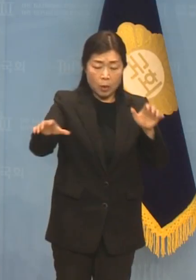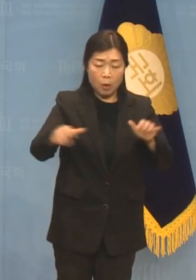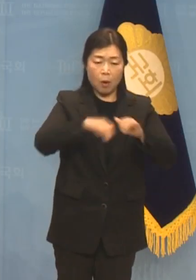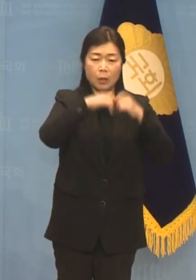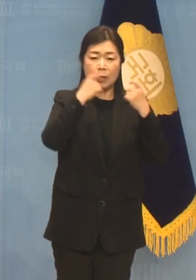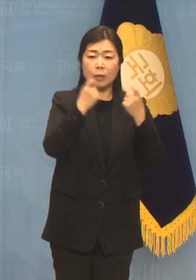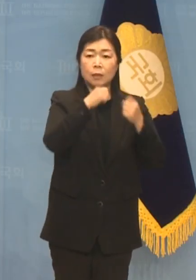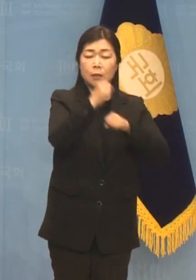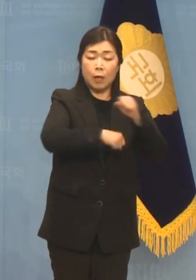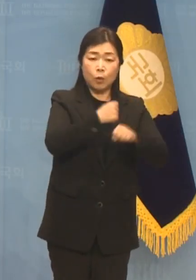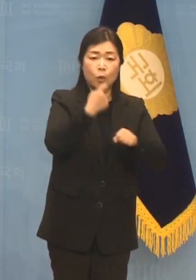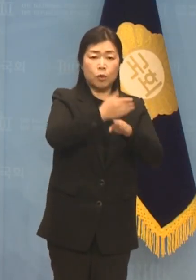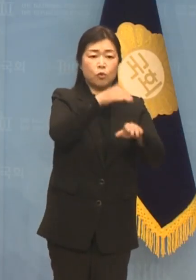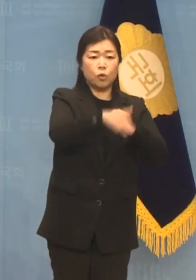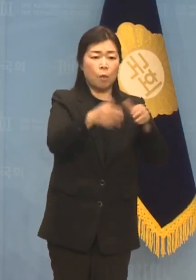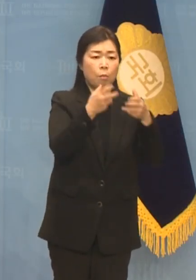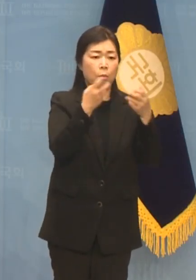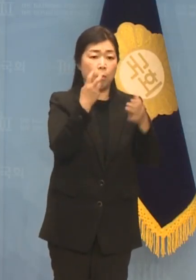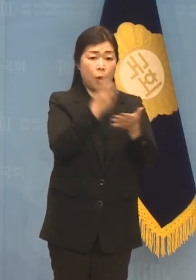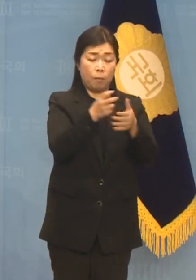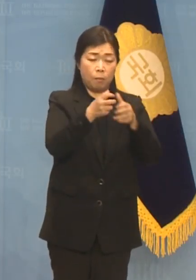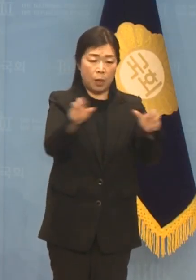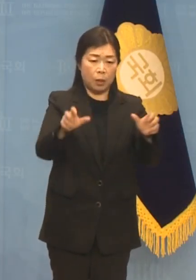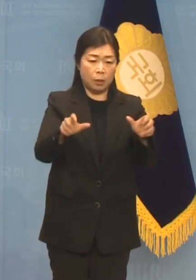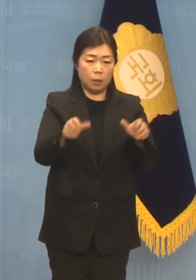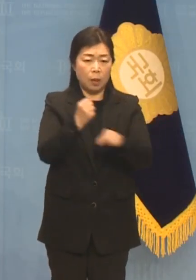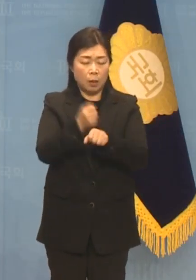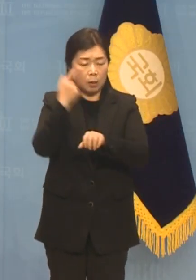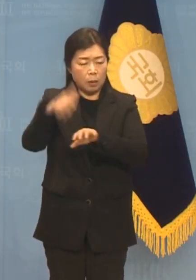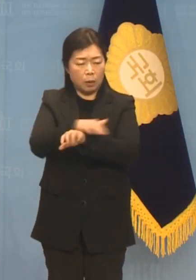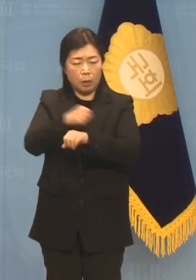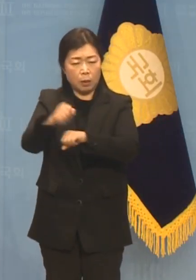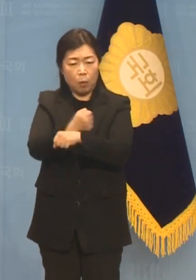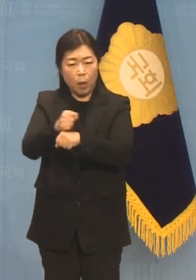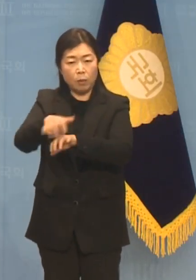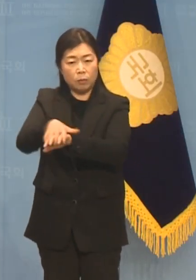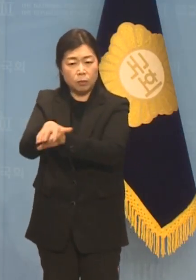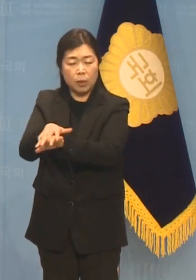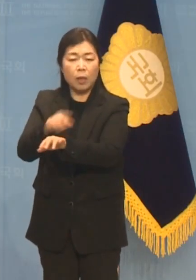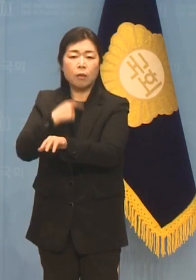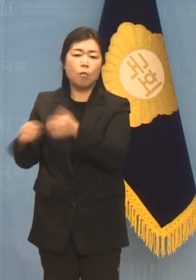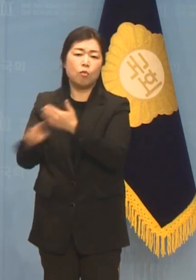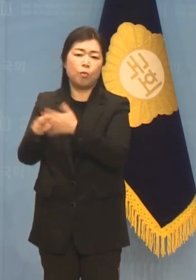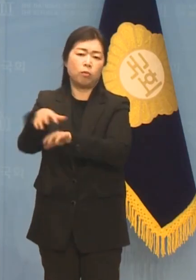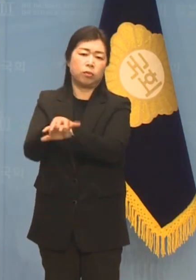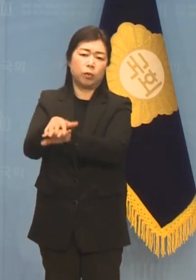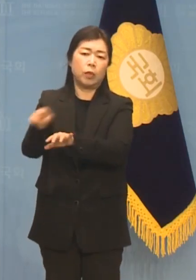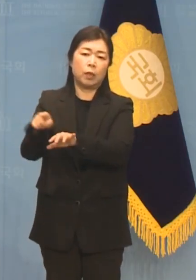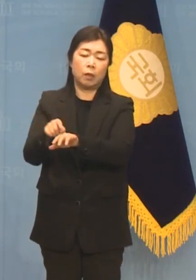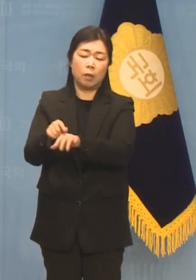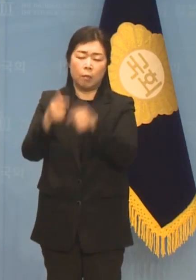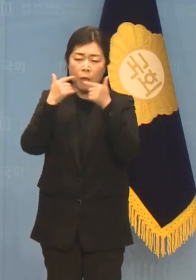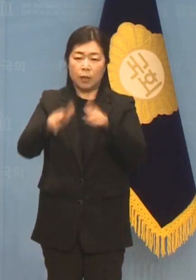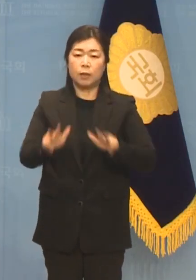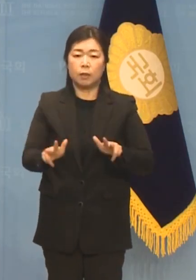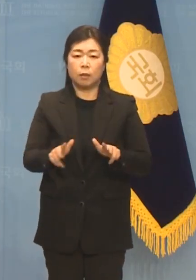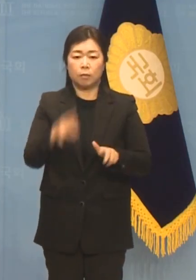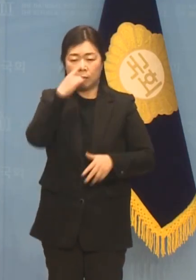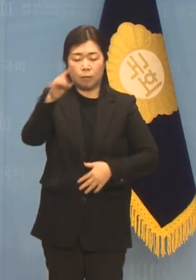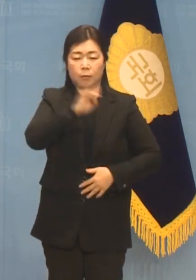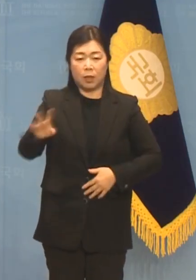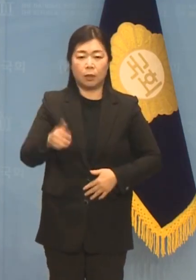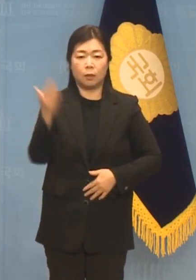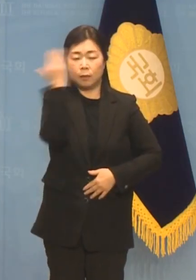자유민주주의, 법치주의를 파괴하는 검은 세력, 기생 세력, 좌파 카르텔을 반드시 엄단해야